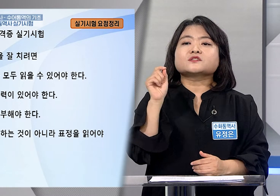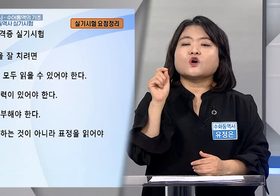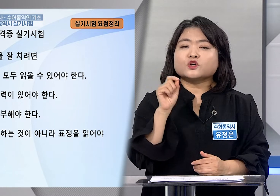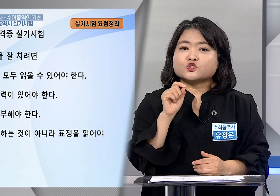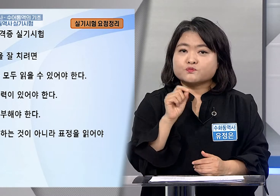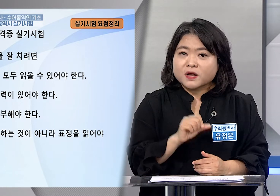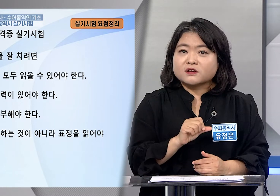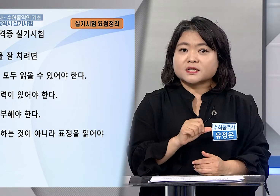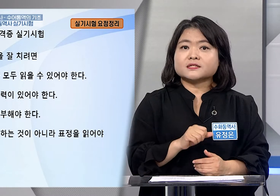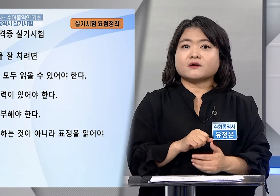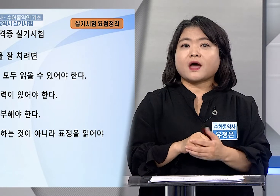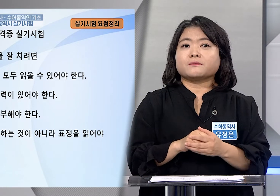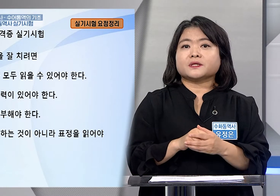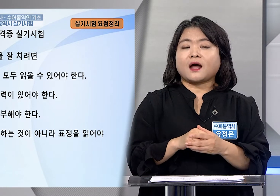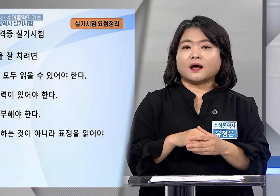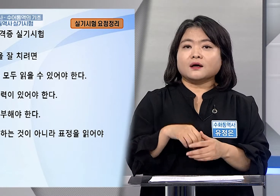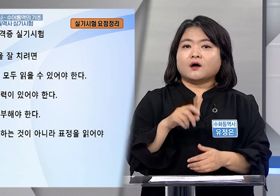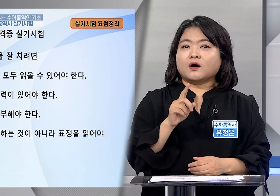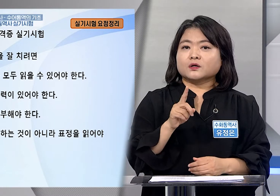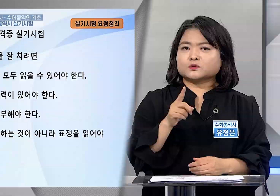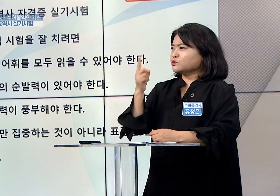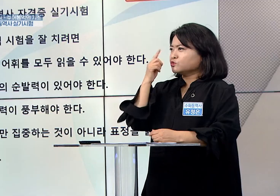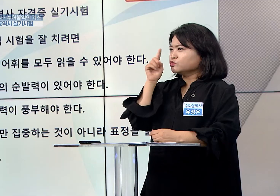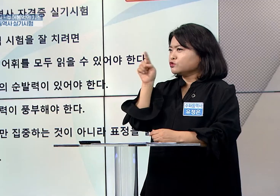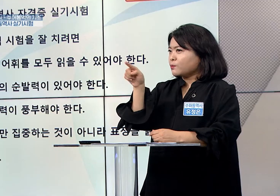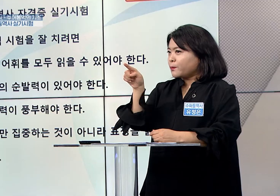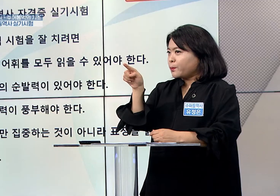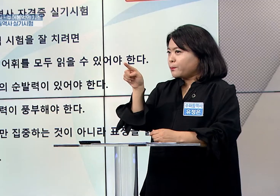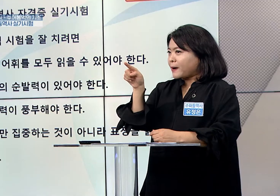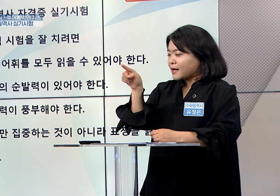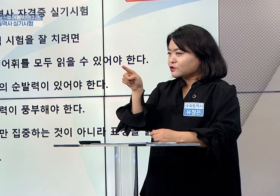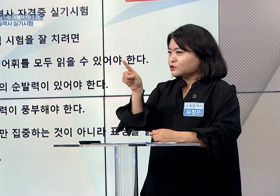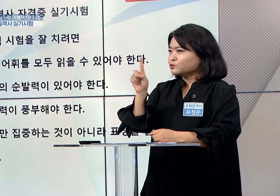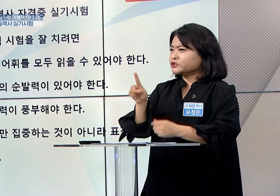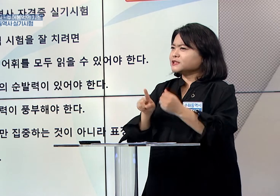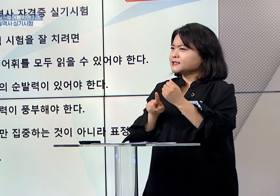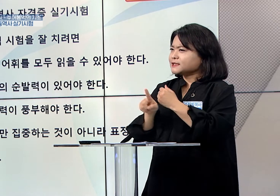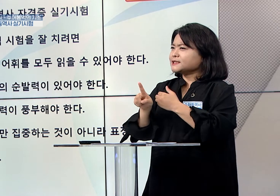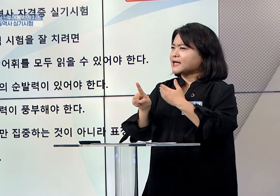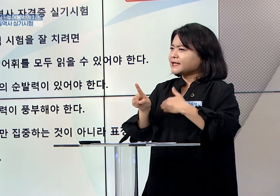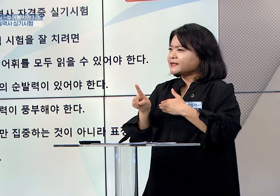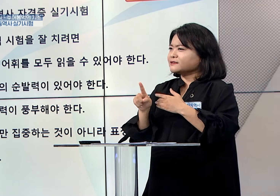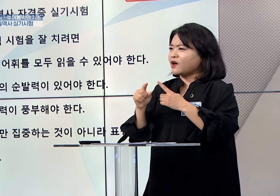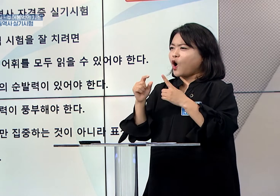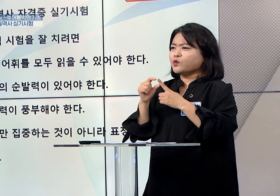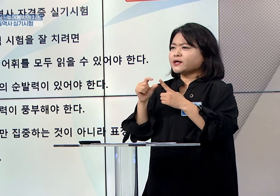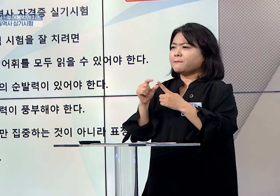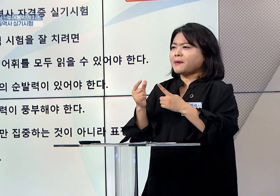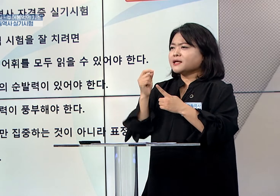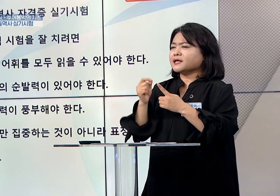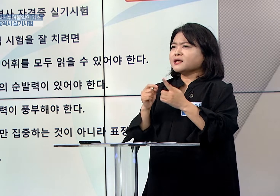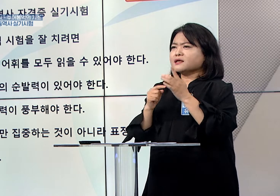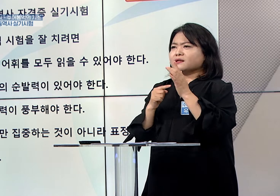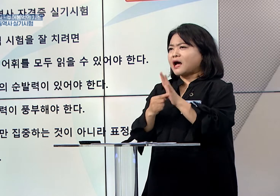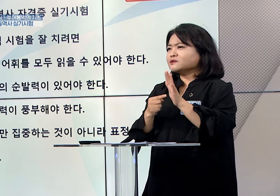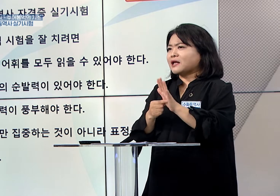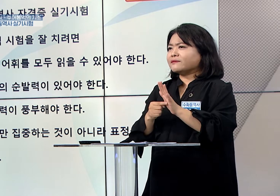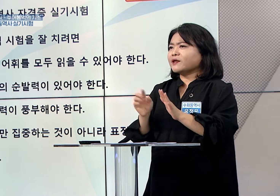언어의 순발력이 있어야 합니다. 또 눈으로 봐서는 무슨 뜻인지 알겠는데 어휘가 빨리 안 나올